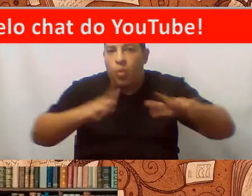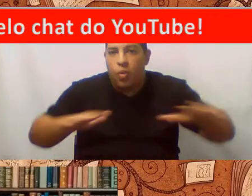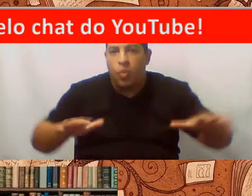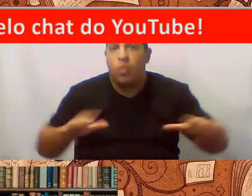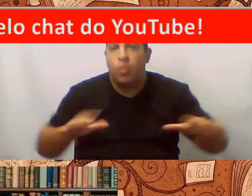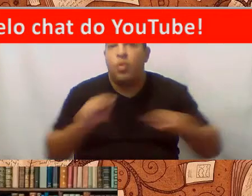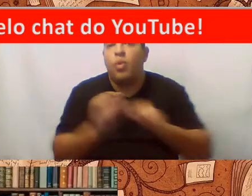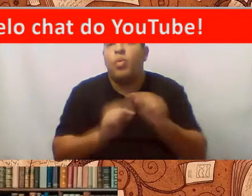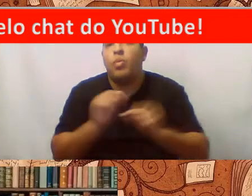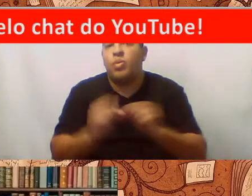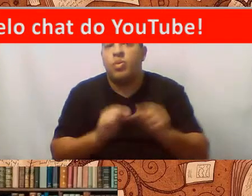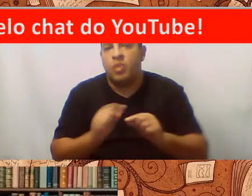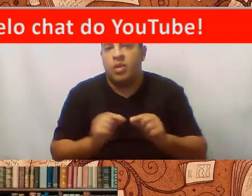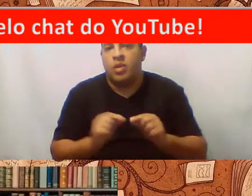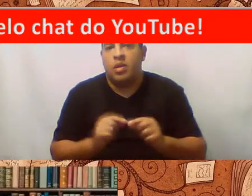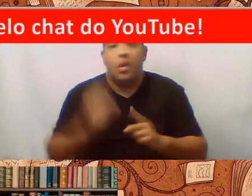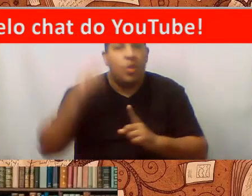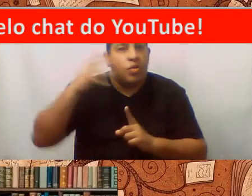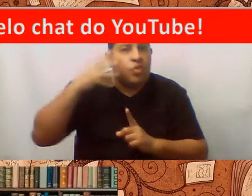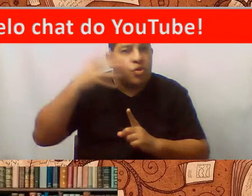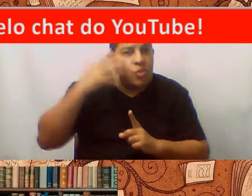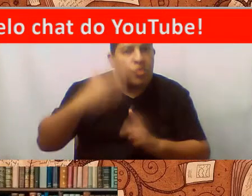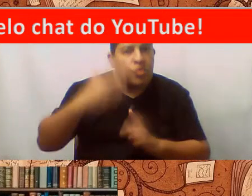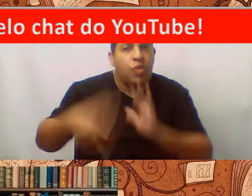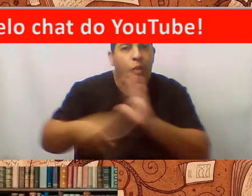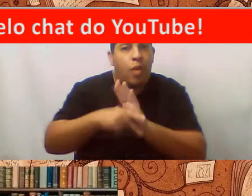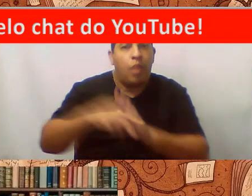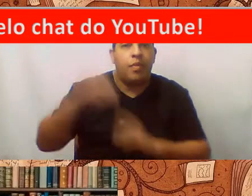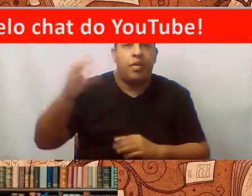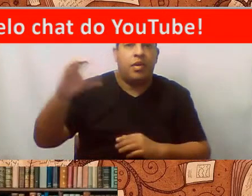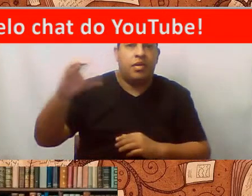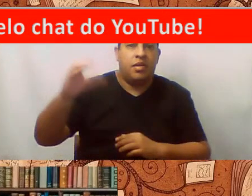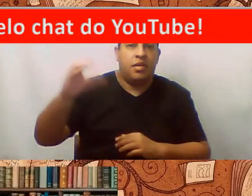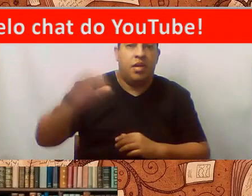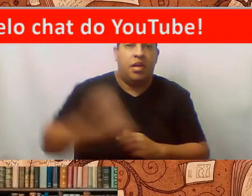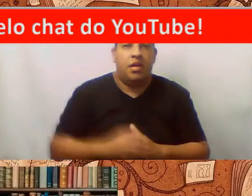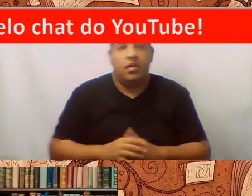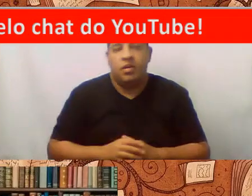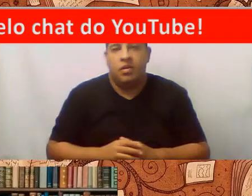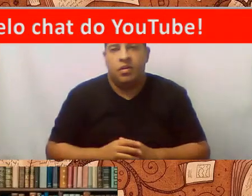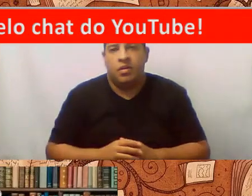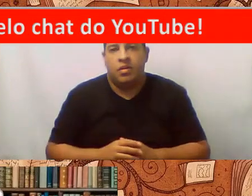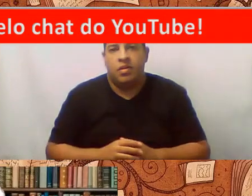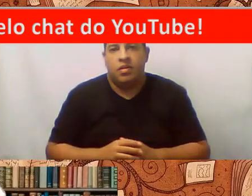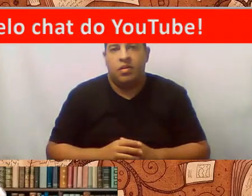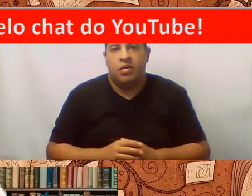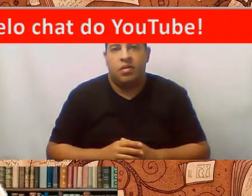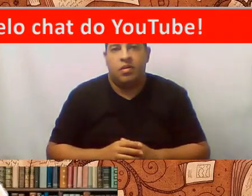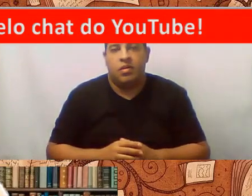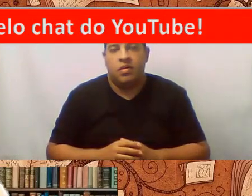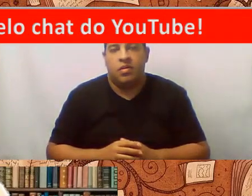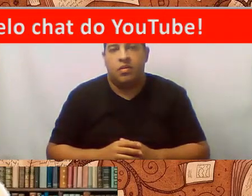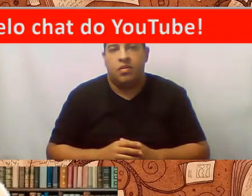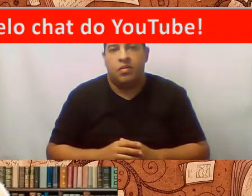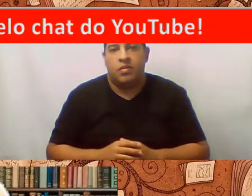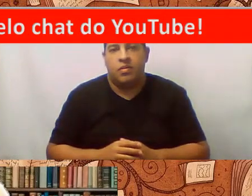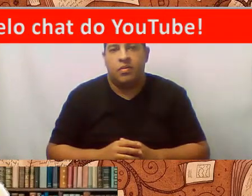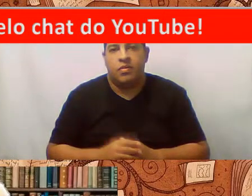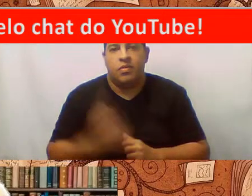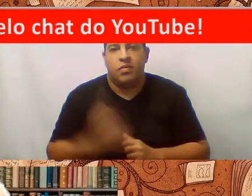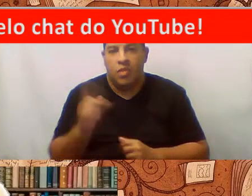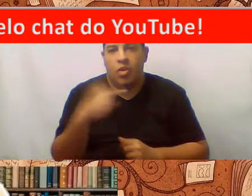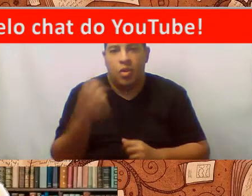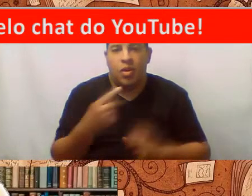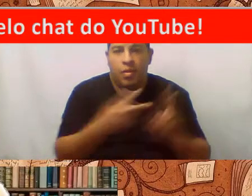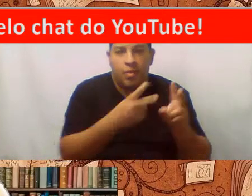fundamentais do discurso da ciência, né? Que foi o que, em parte também, né, como nós vimos aqui a